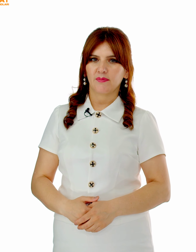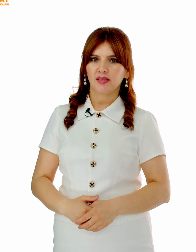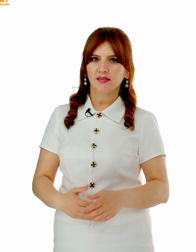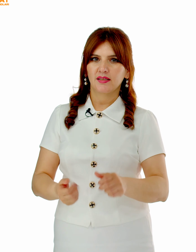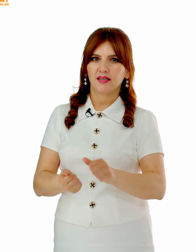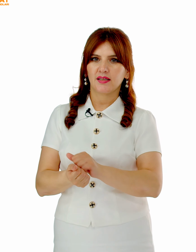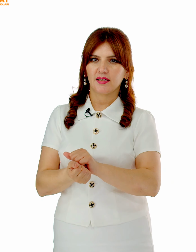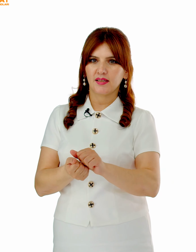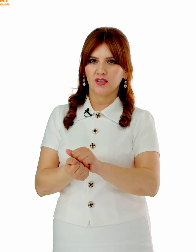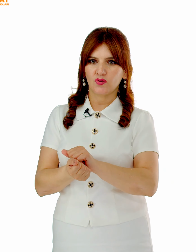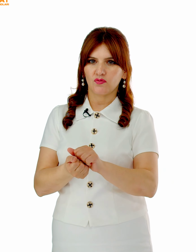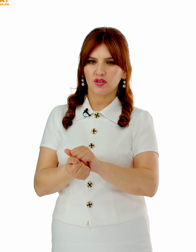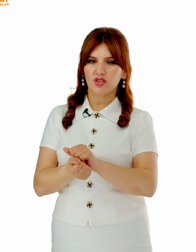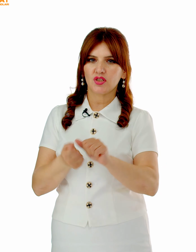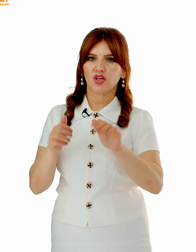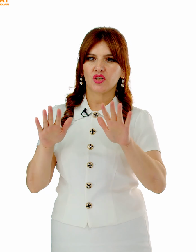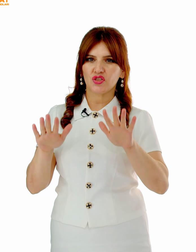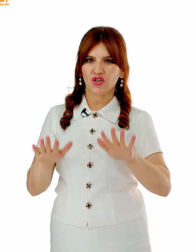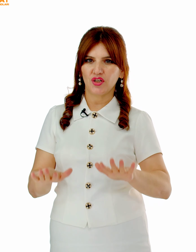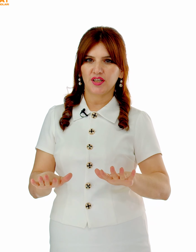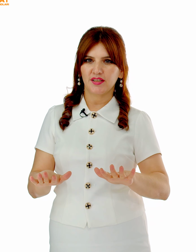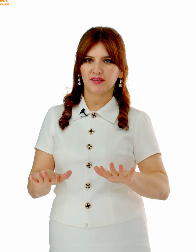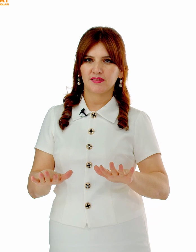Qaytaraman. Kir yuvish joyi.